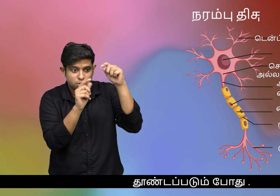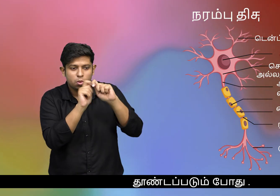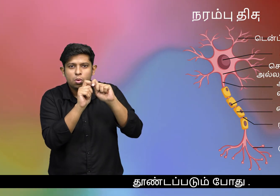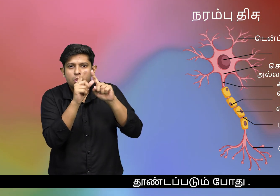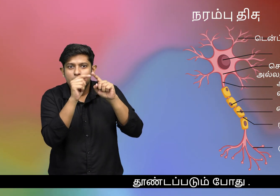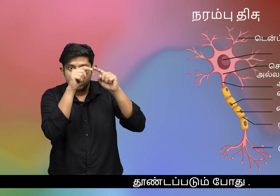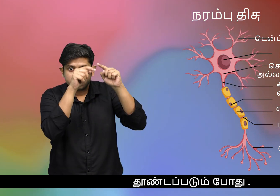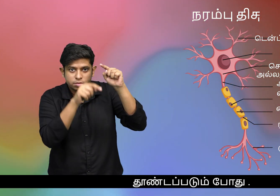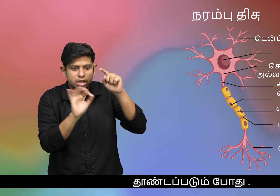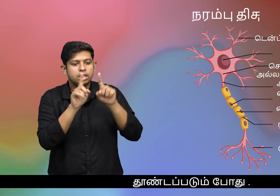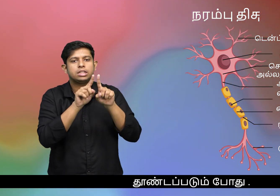போது.